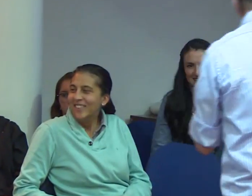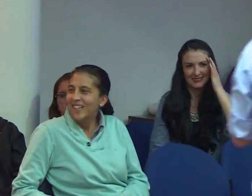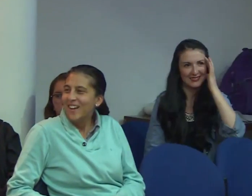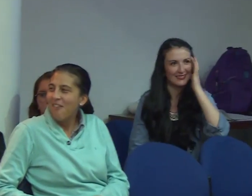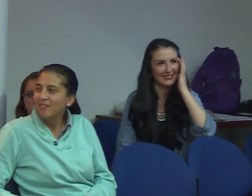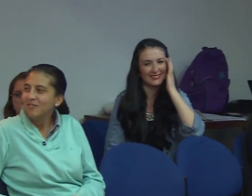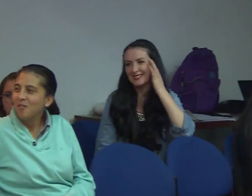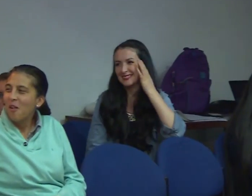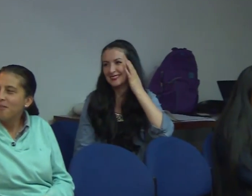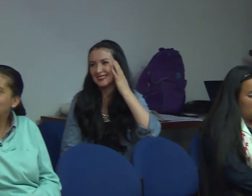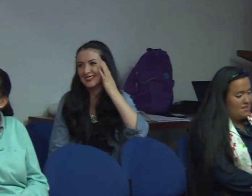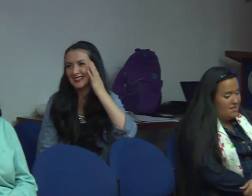Perdón.